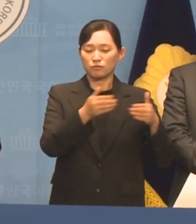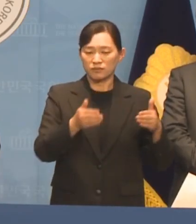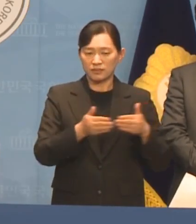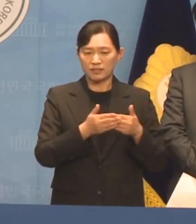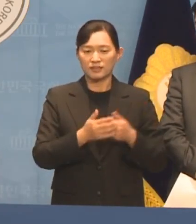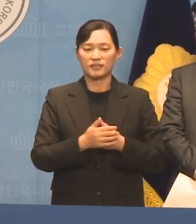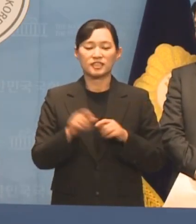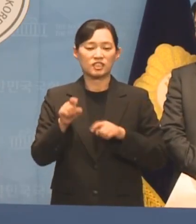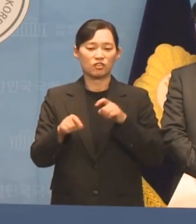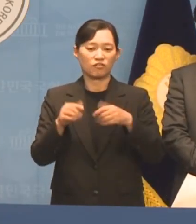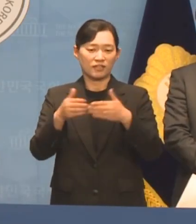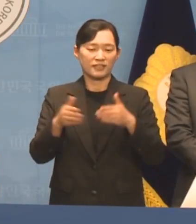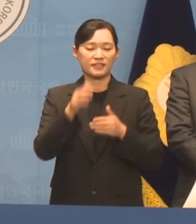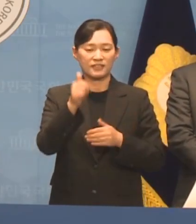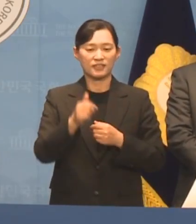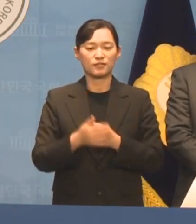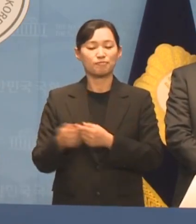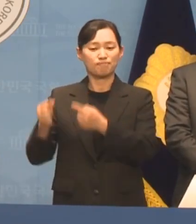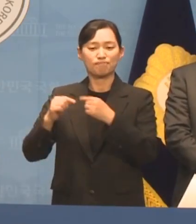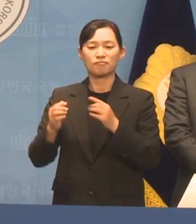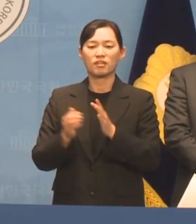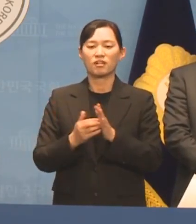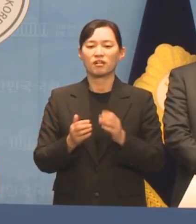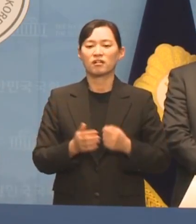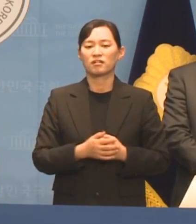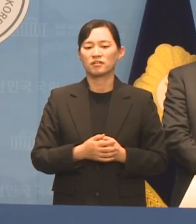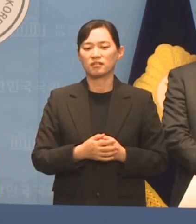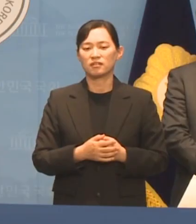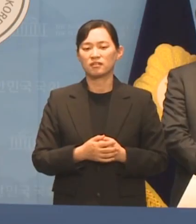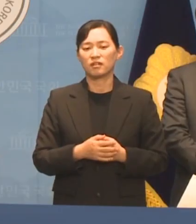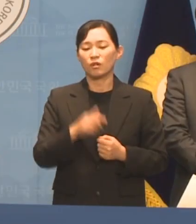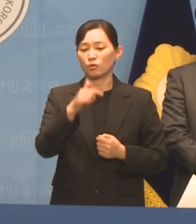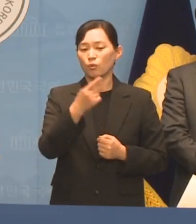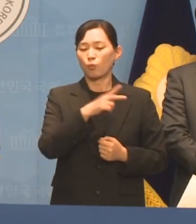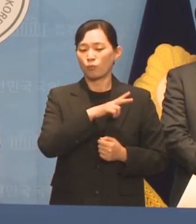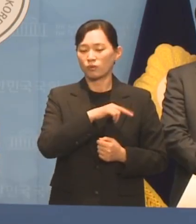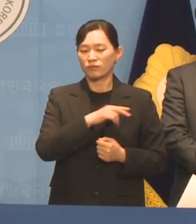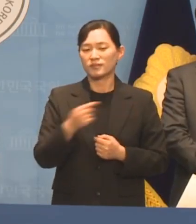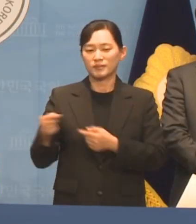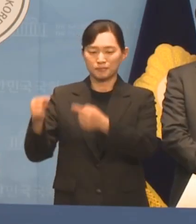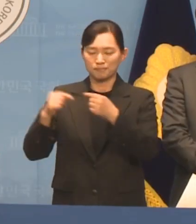참석하셨습니다. 어기구 국회 농해수위 위원장님 참석하셨습니다.